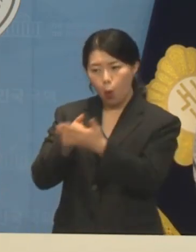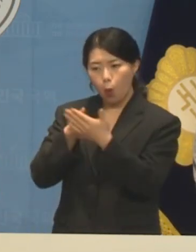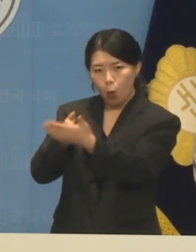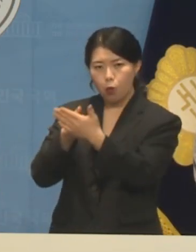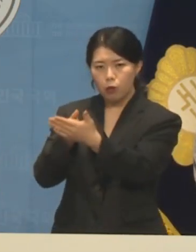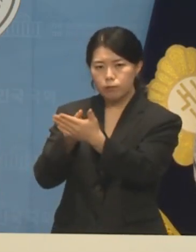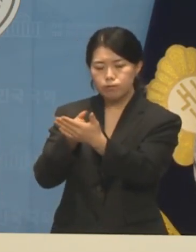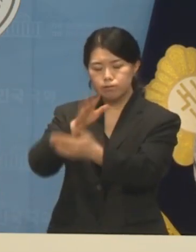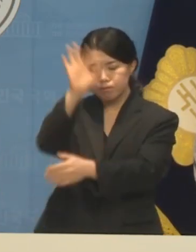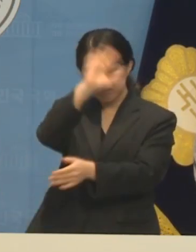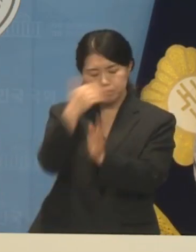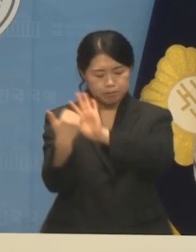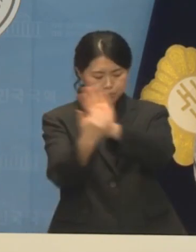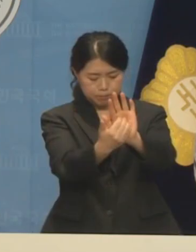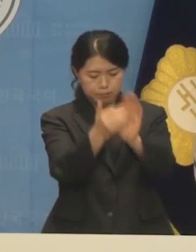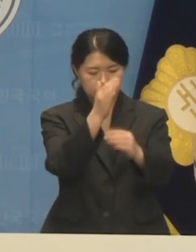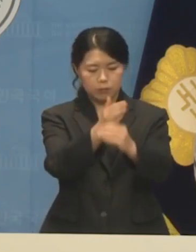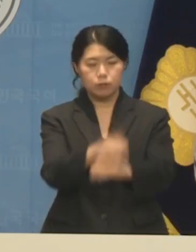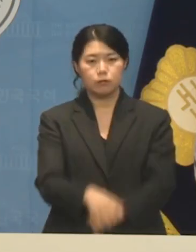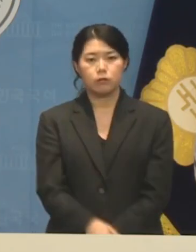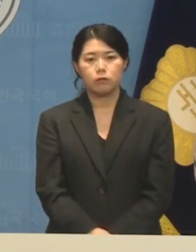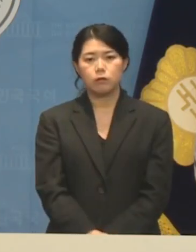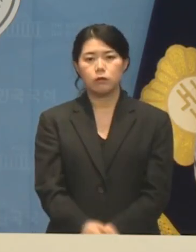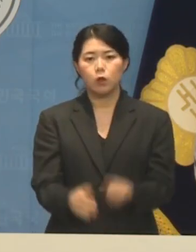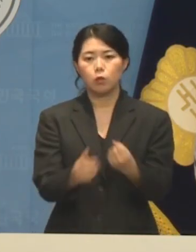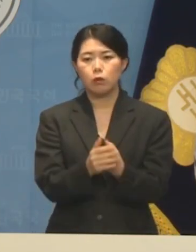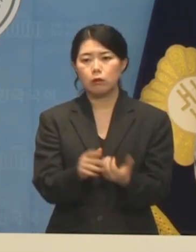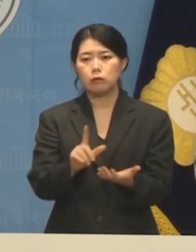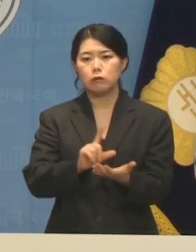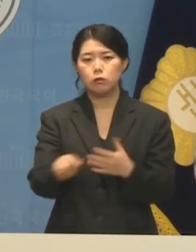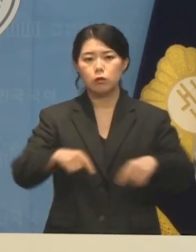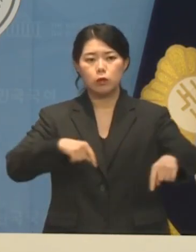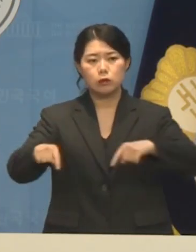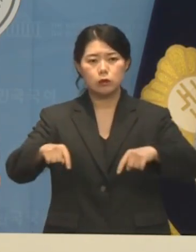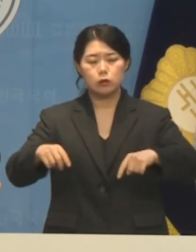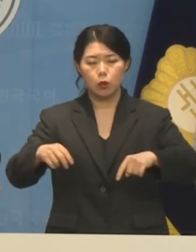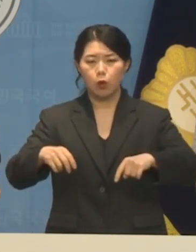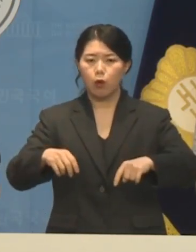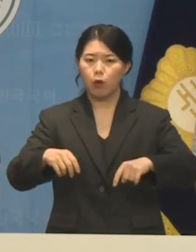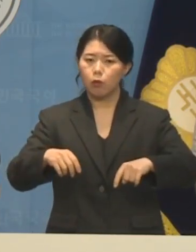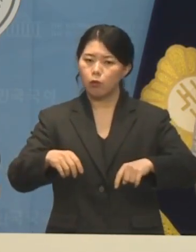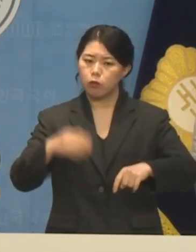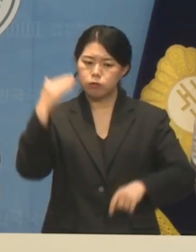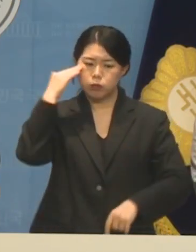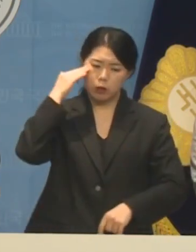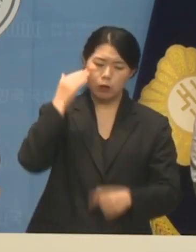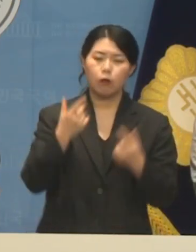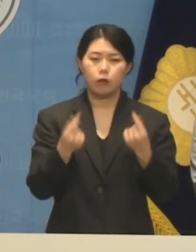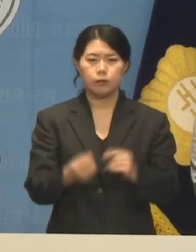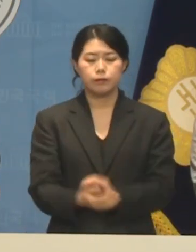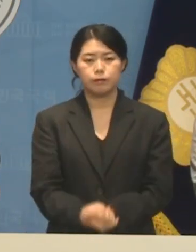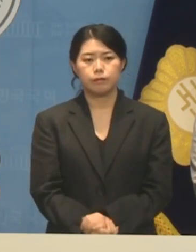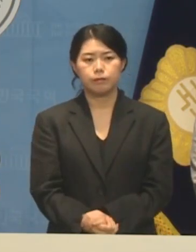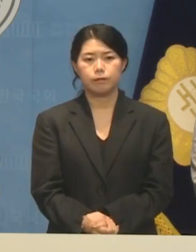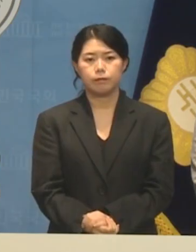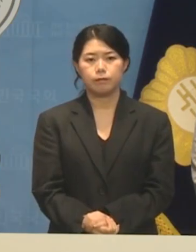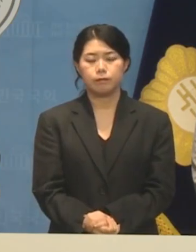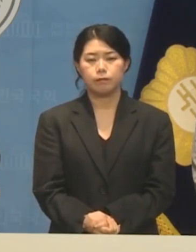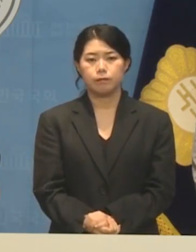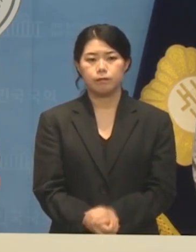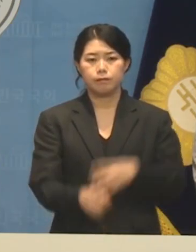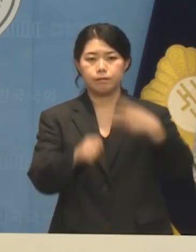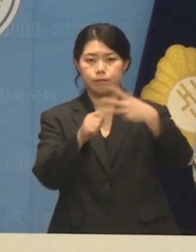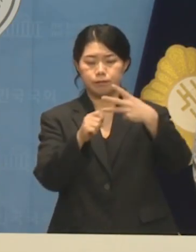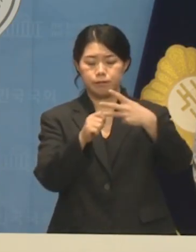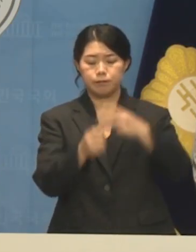요청들을 묵살하고 있기 때문에 사실은 지방자치와 분권을 오히려 가로막고 있는 제도다라고 말씀드릴 수 있습니다.